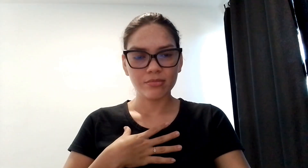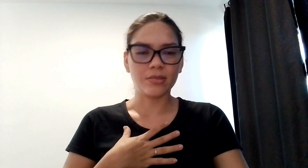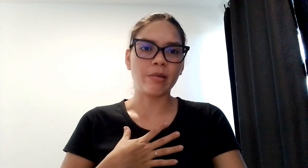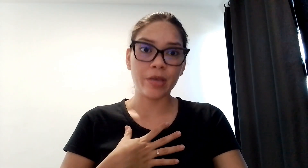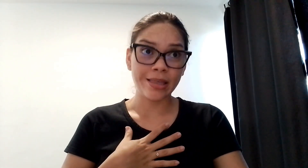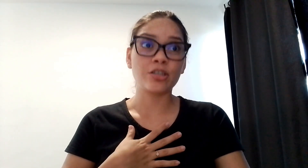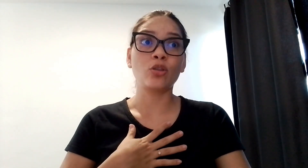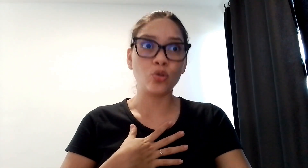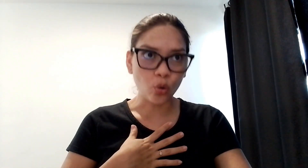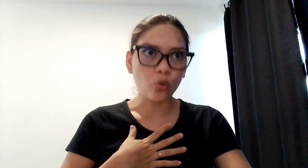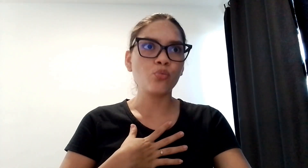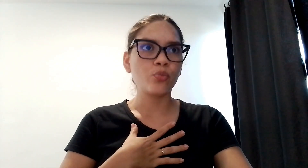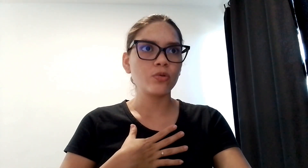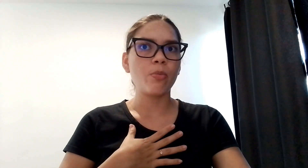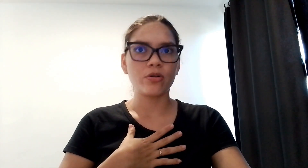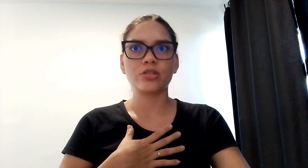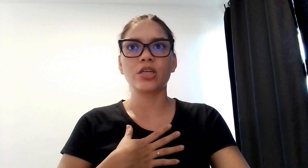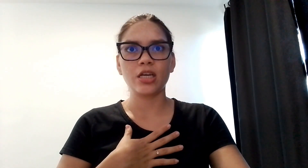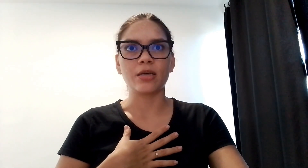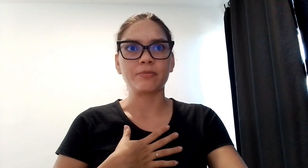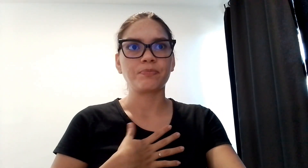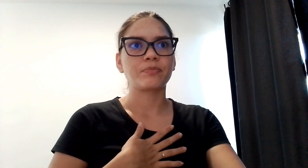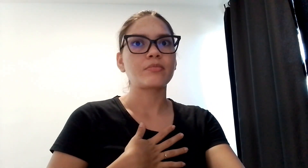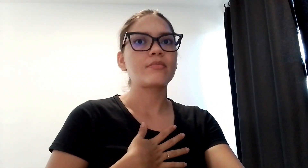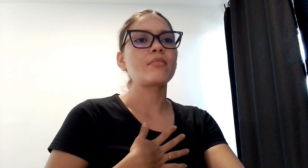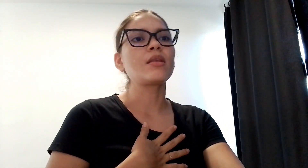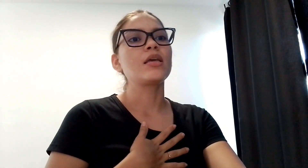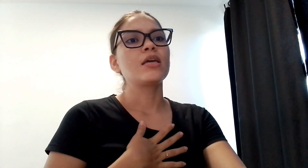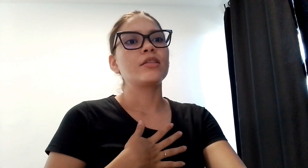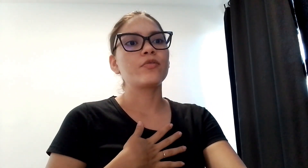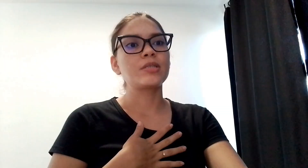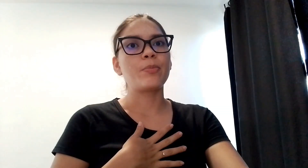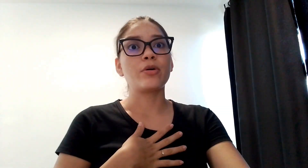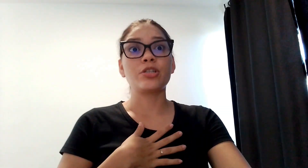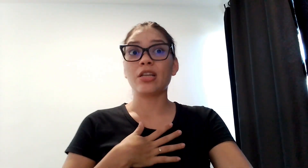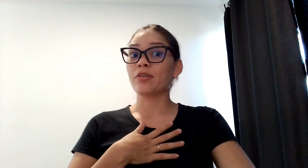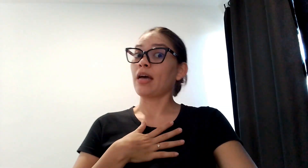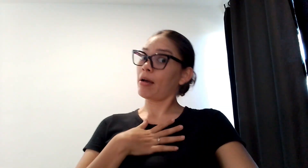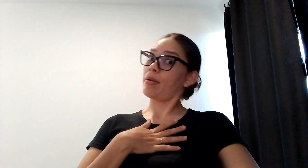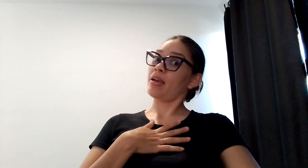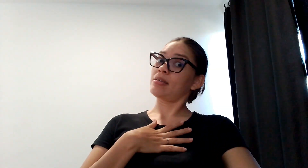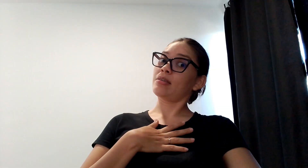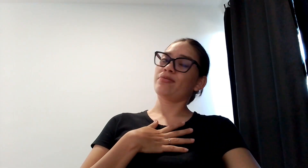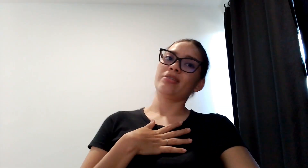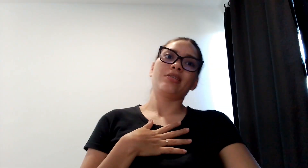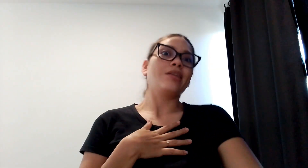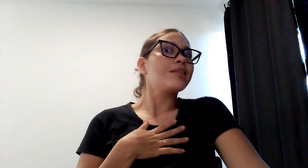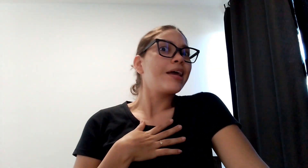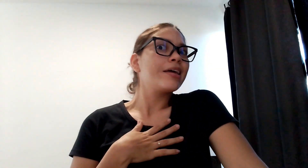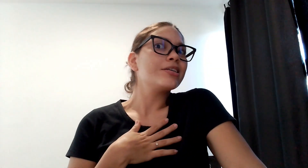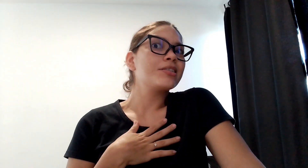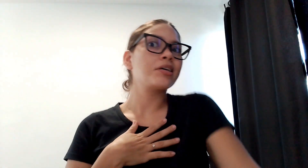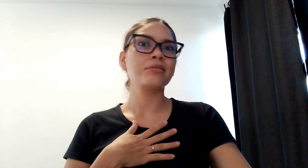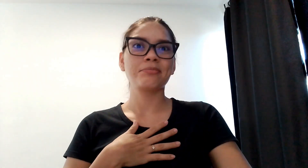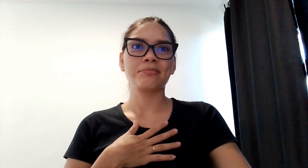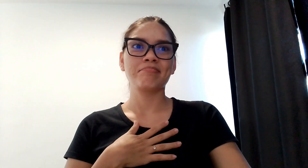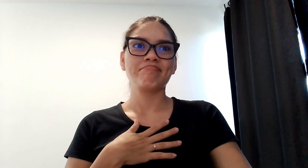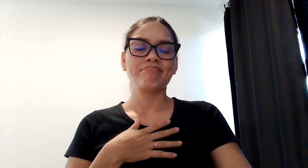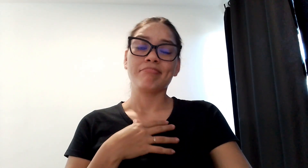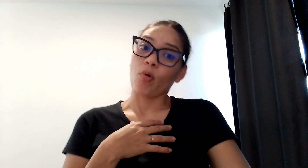é uma habilidade que todo mundo pode adquirir. Então você pode levantar a cabeça, franzir a testa, ou